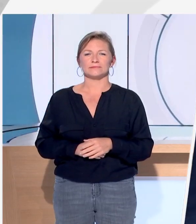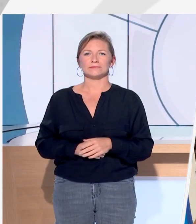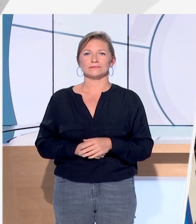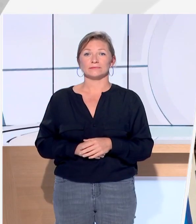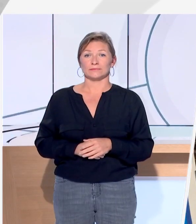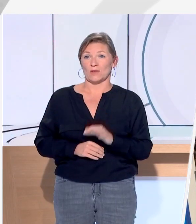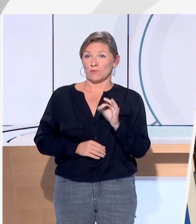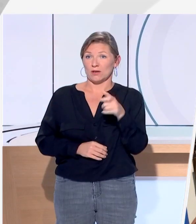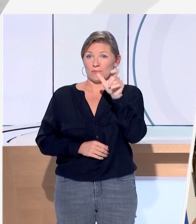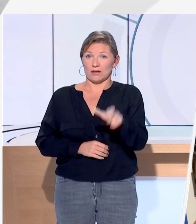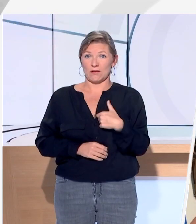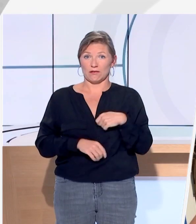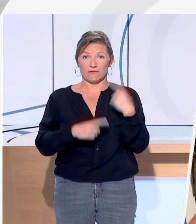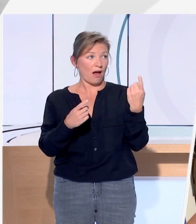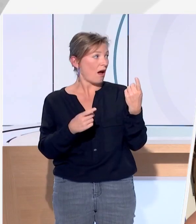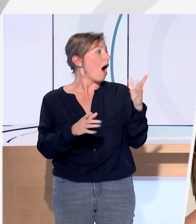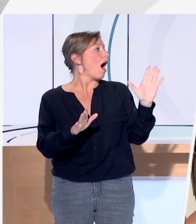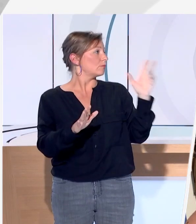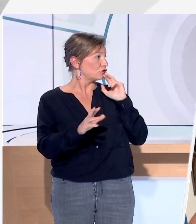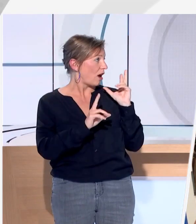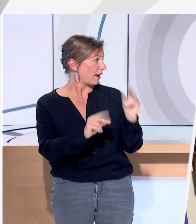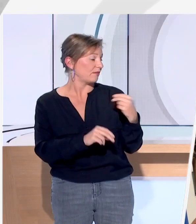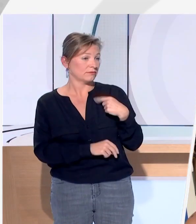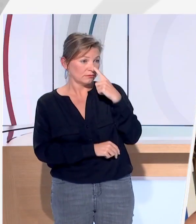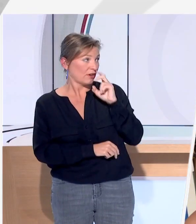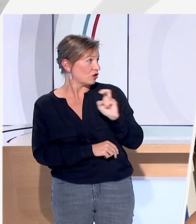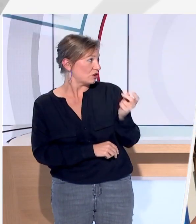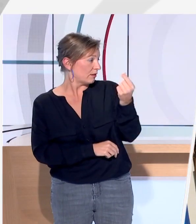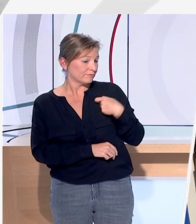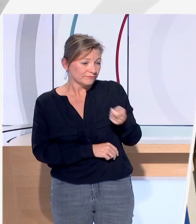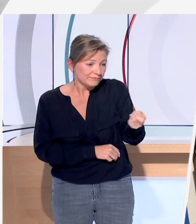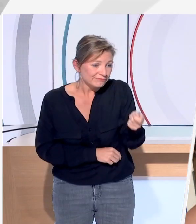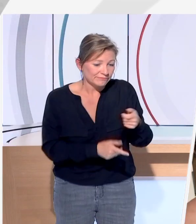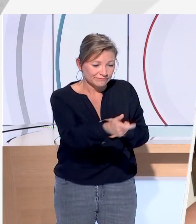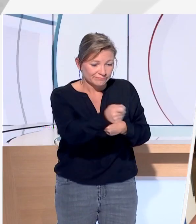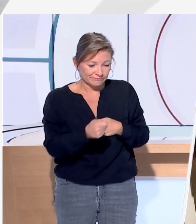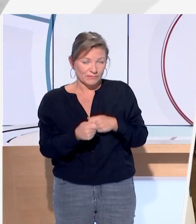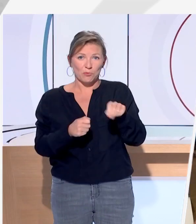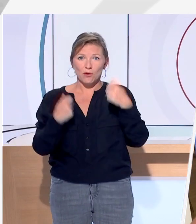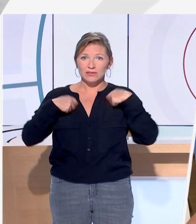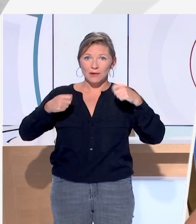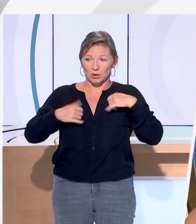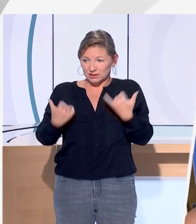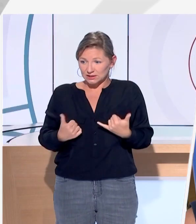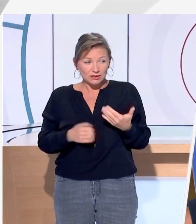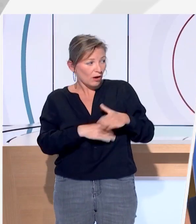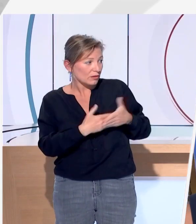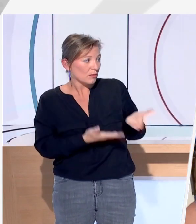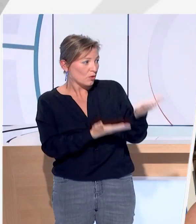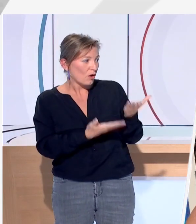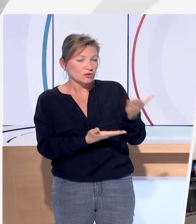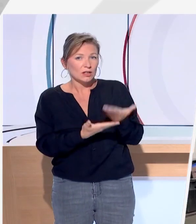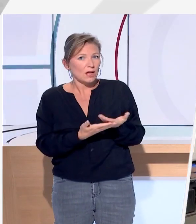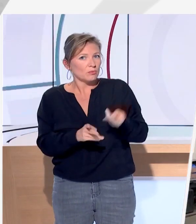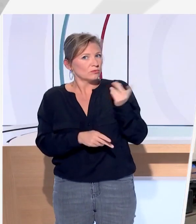Les gens qui vont retirer, je suis sûr qu'ils reviennent dépenser dans le commerce ou bien à la boulangerie ou chez moi ou quoi que ce soit. Ça, c'est une